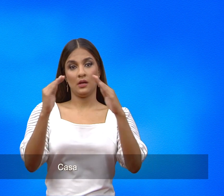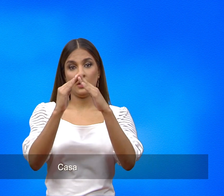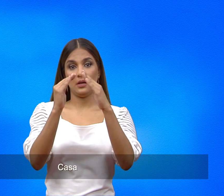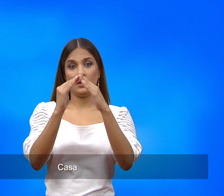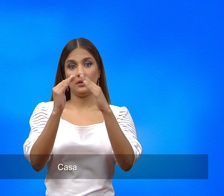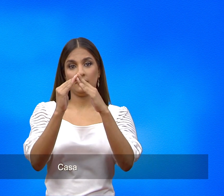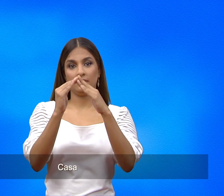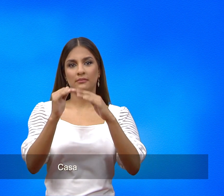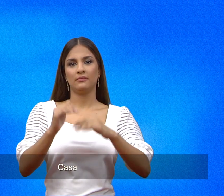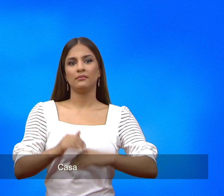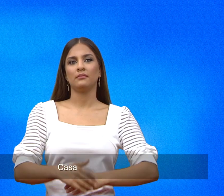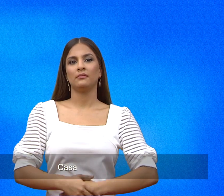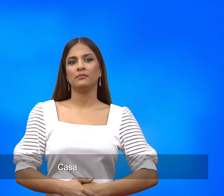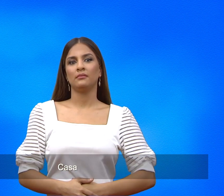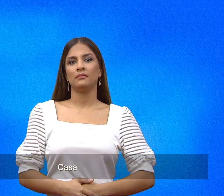a casa